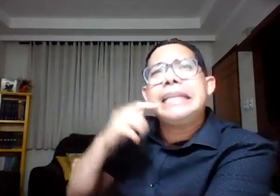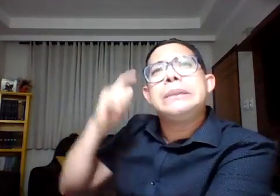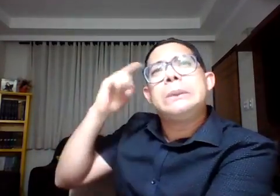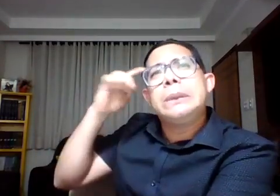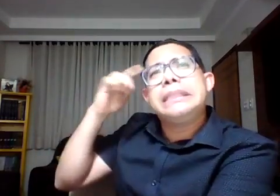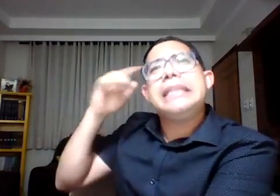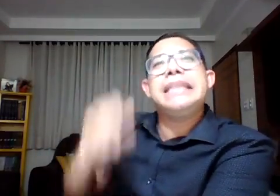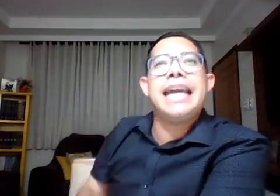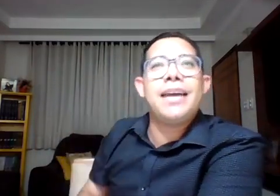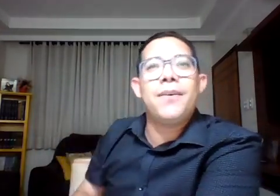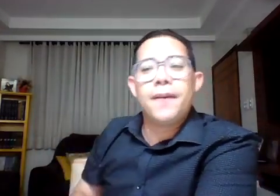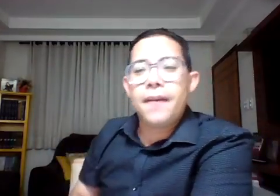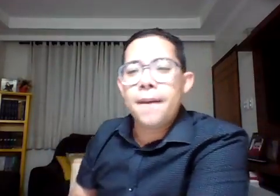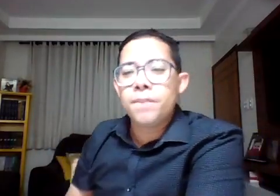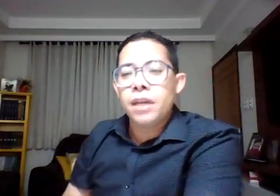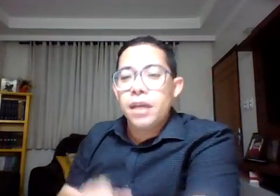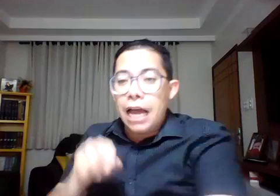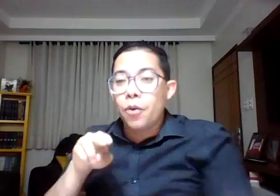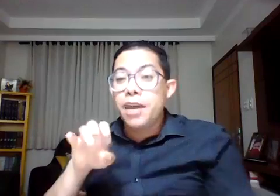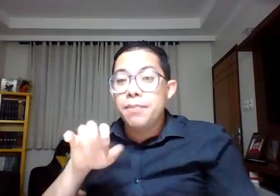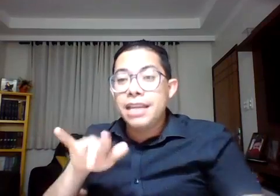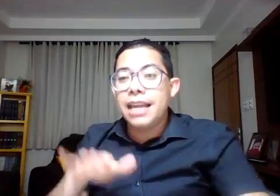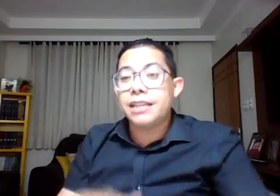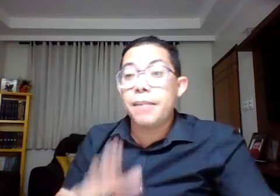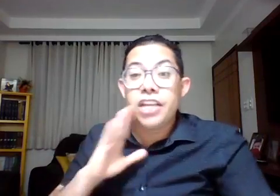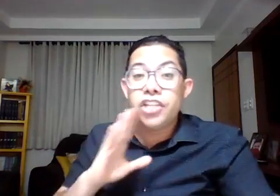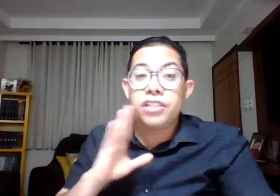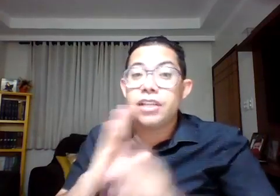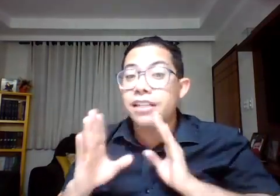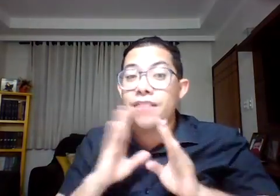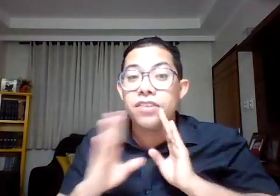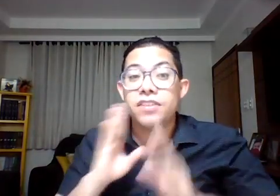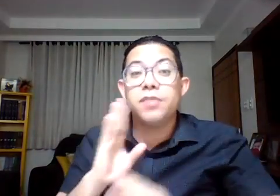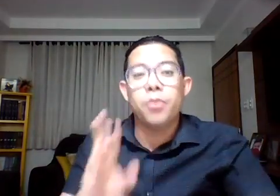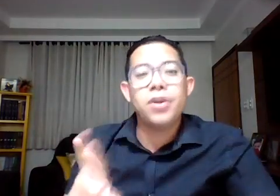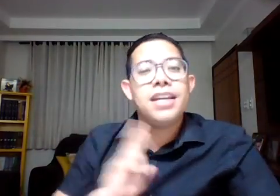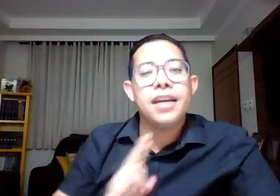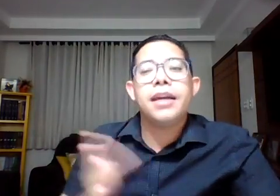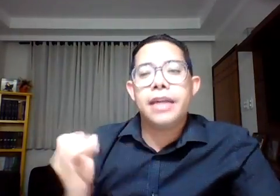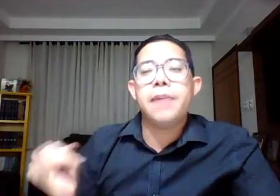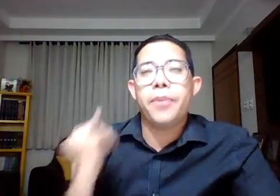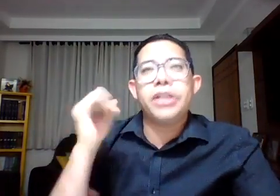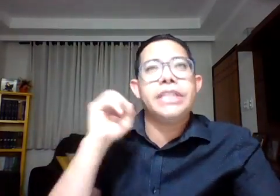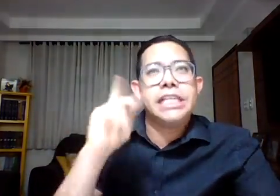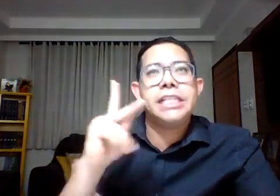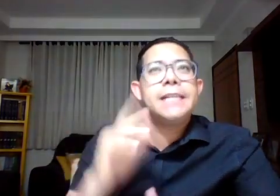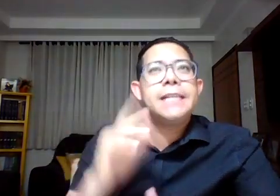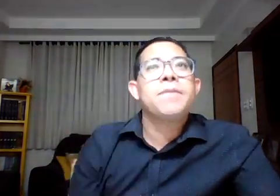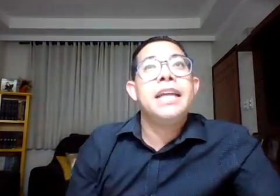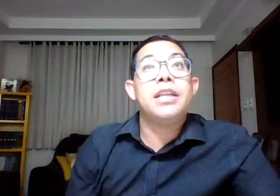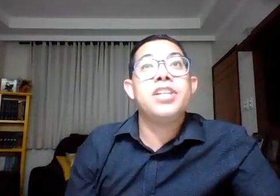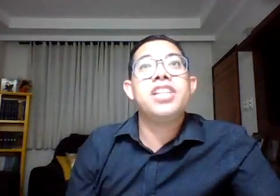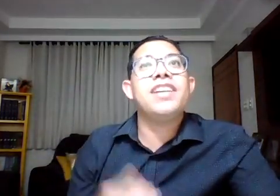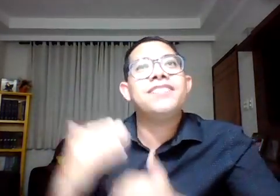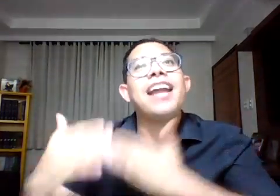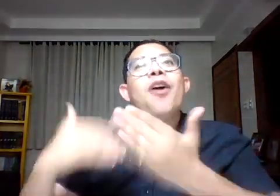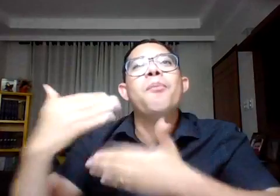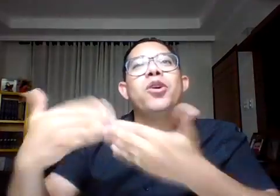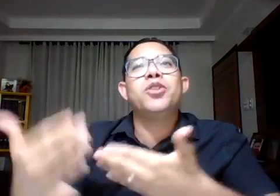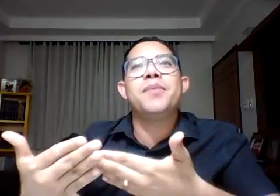tô entendendo, né? A Noemi, né, também disse através do Facebook que é importante. Então a gente vai falar um pouco sobre